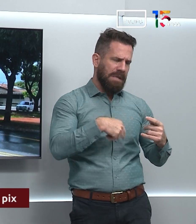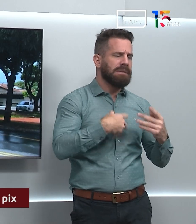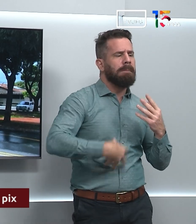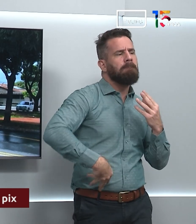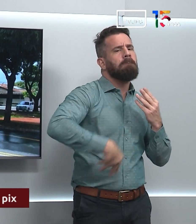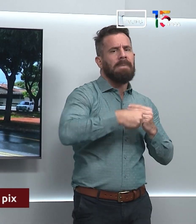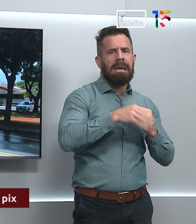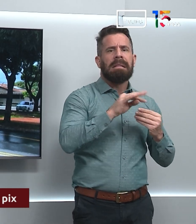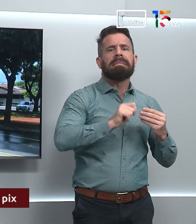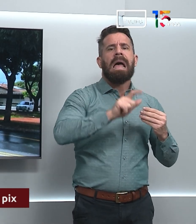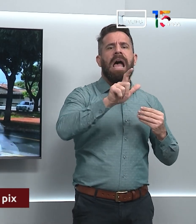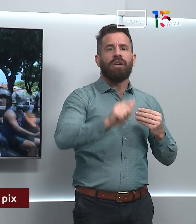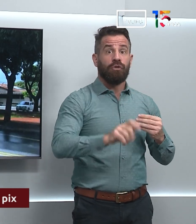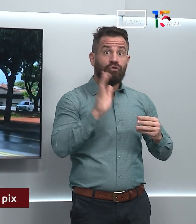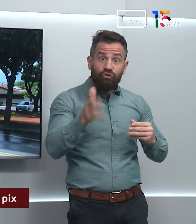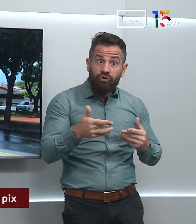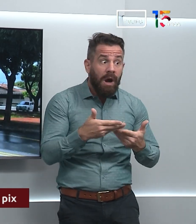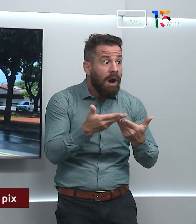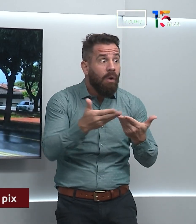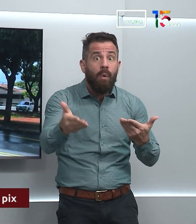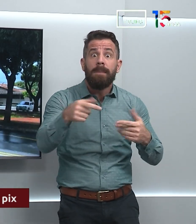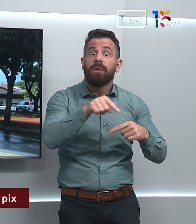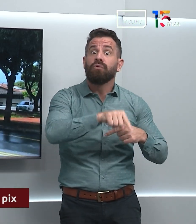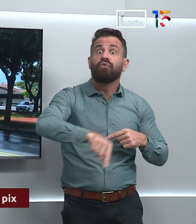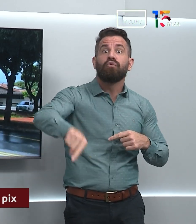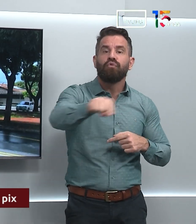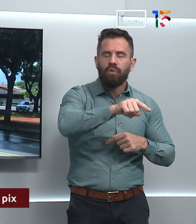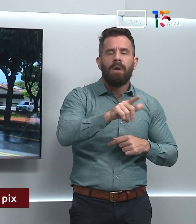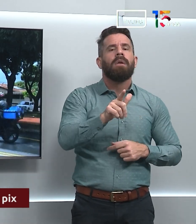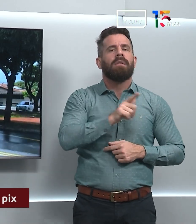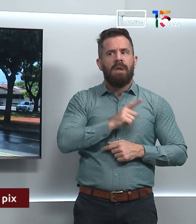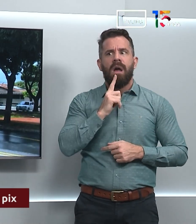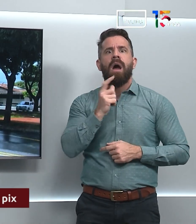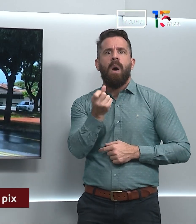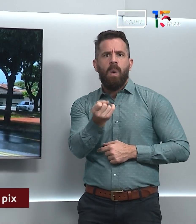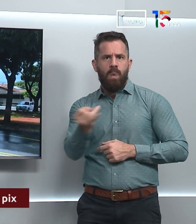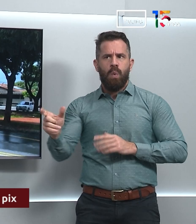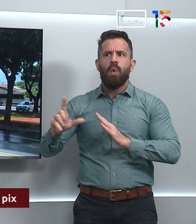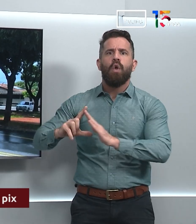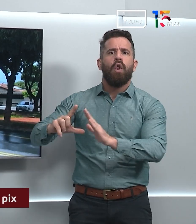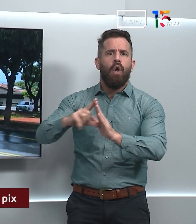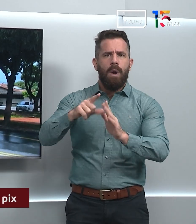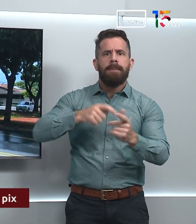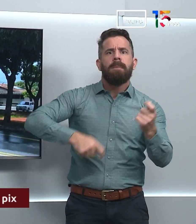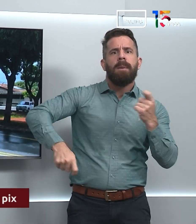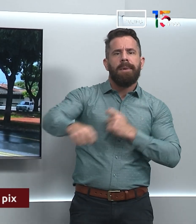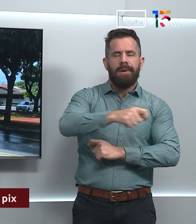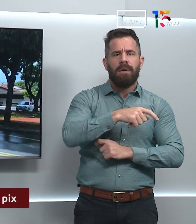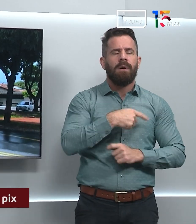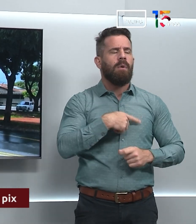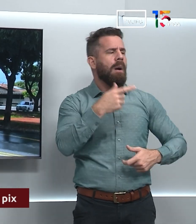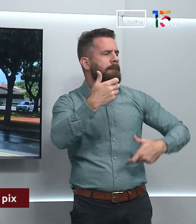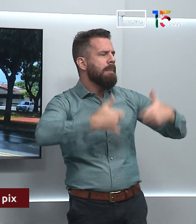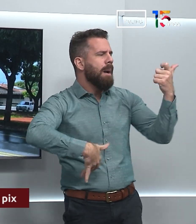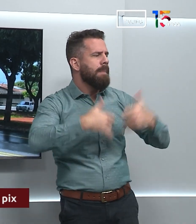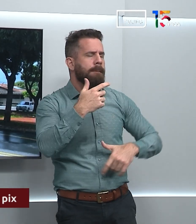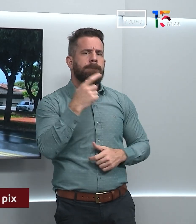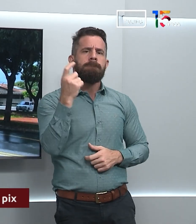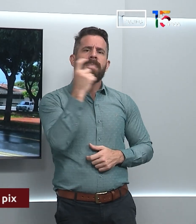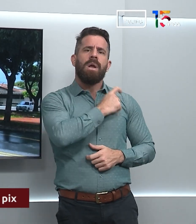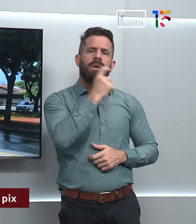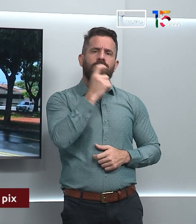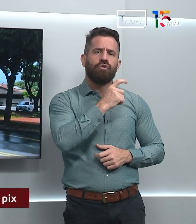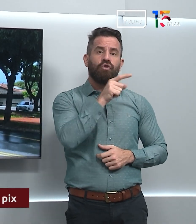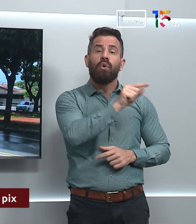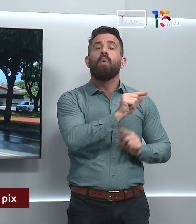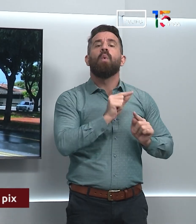Pix. O governo também disse que há casos de comércios alegando essa mentira sobre um novo imposto para ser uma justificativa para